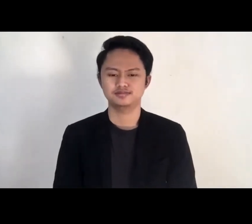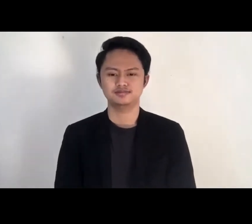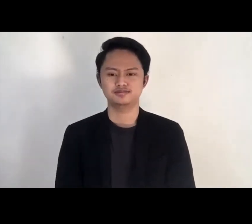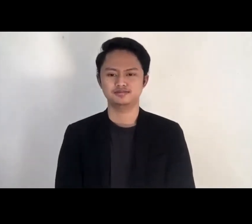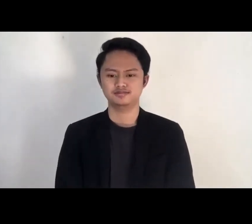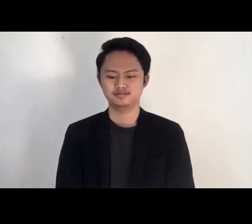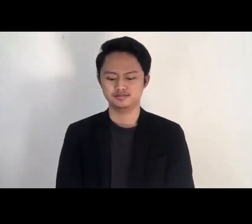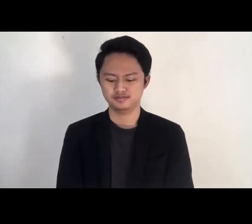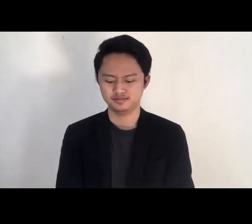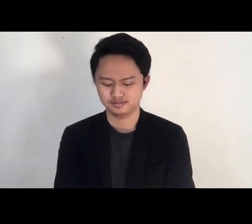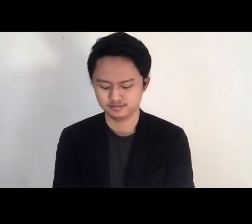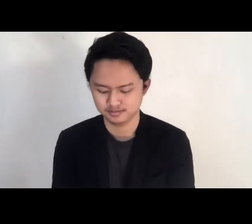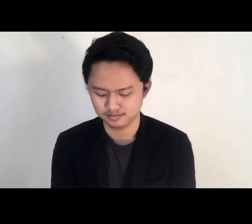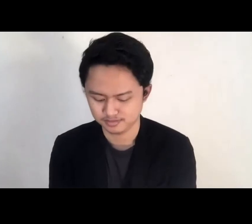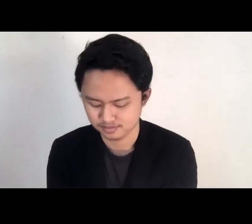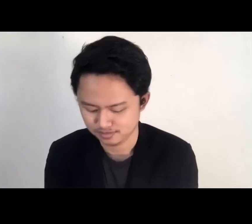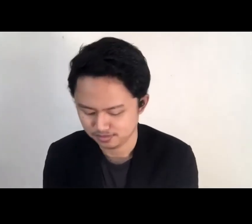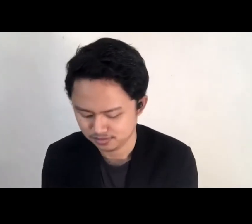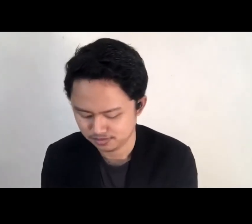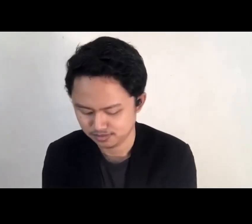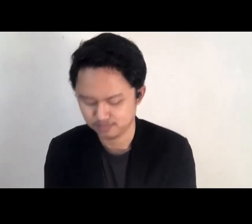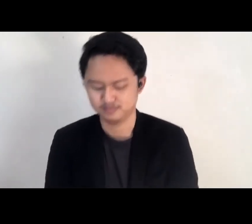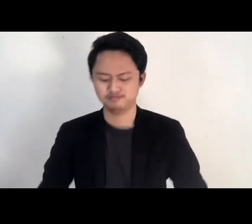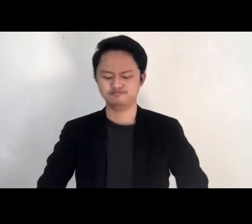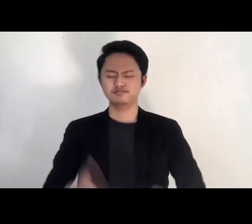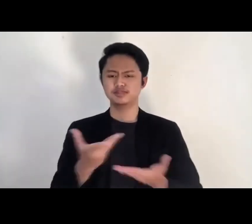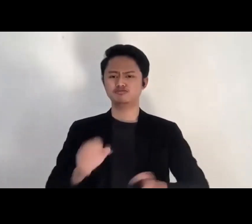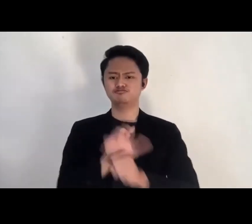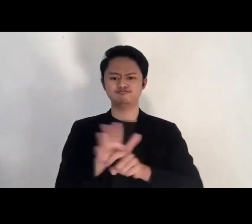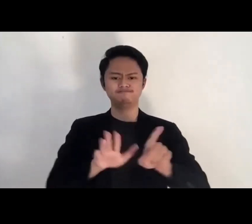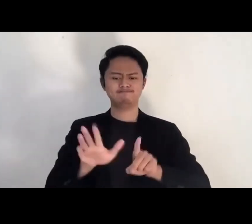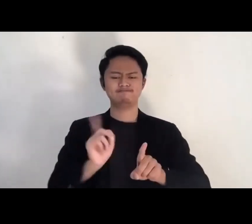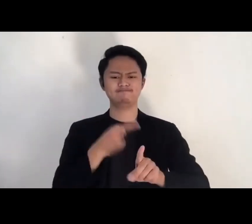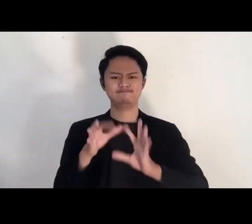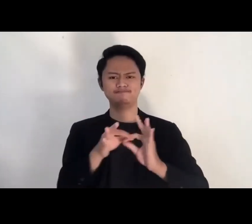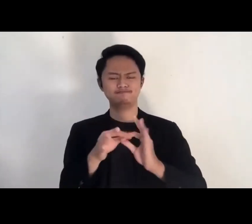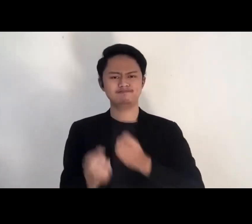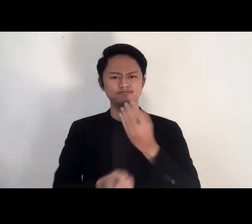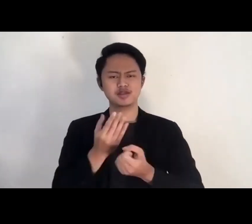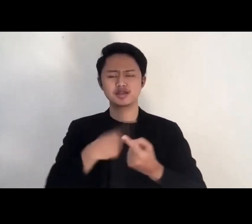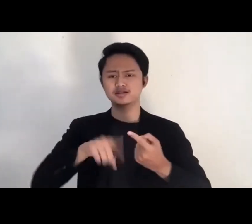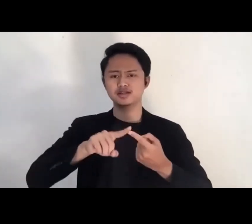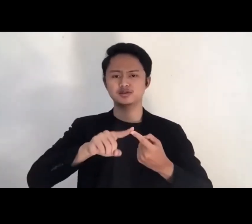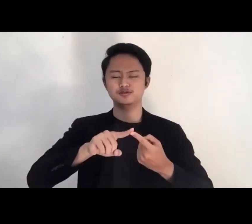masa pandemi COVID-19 ini. Jadi yang pertama,